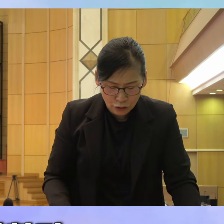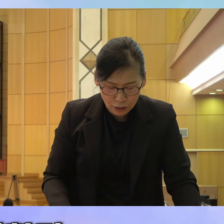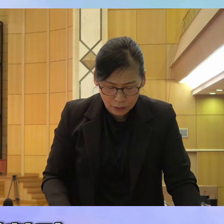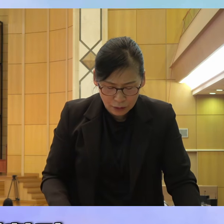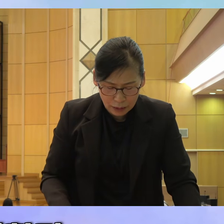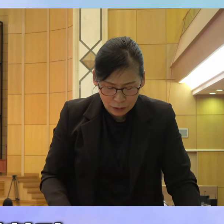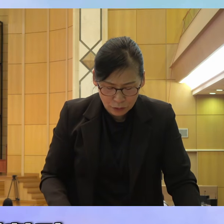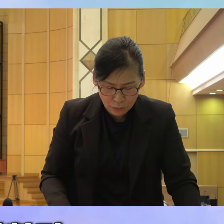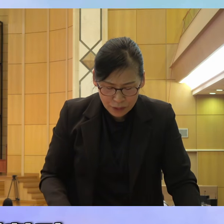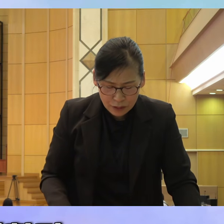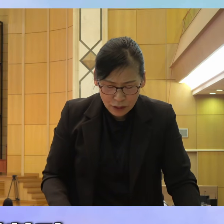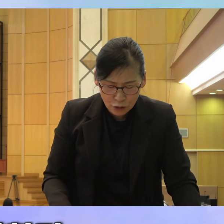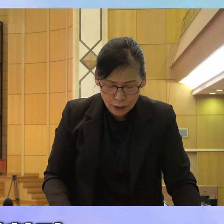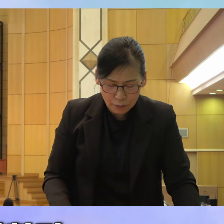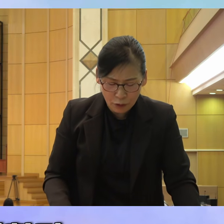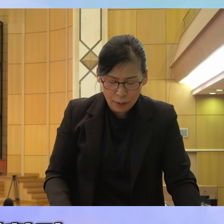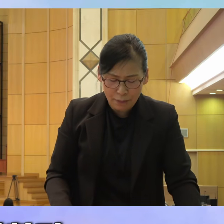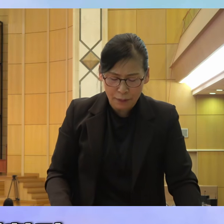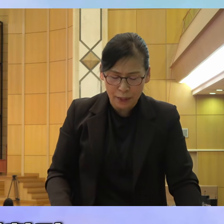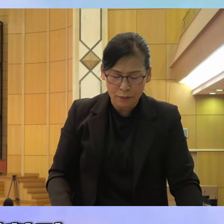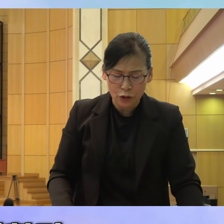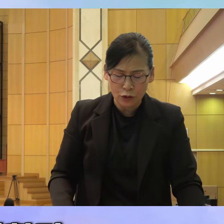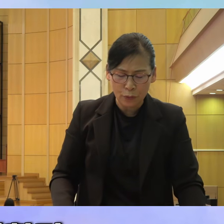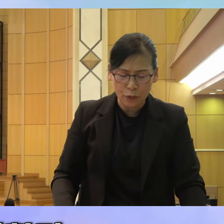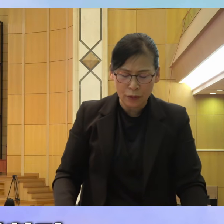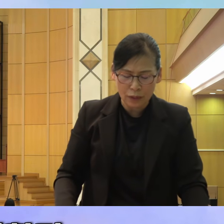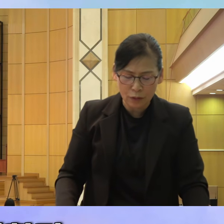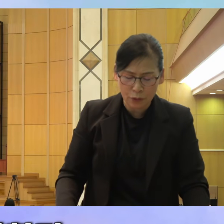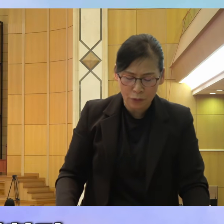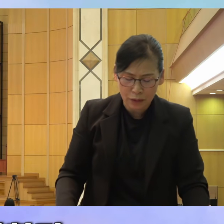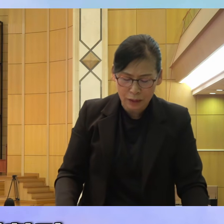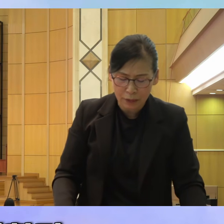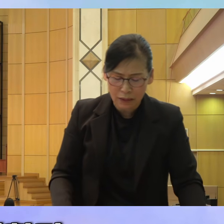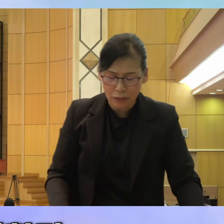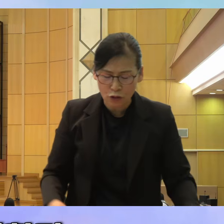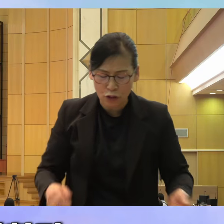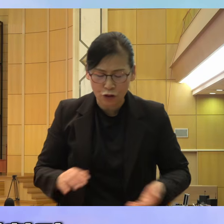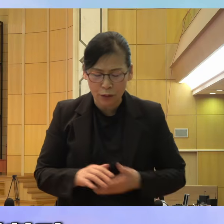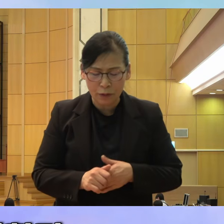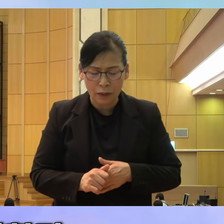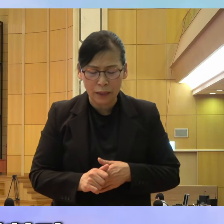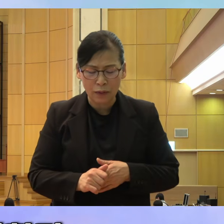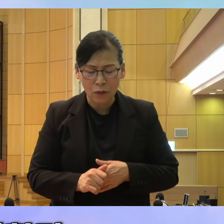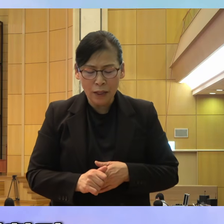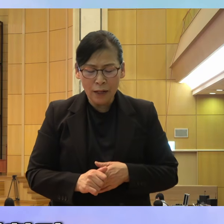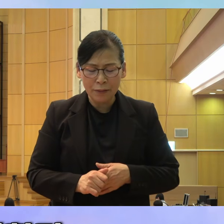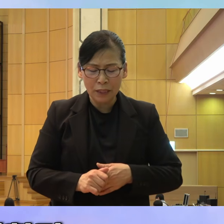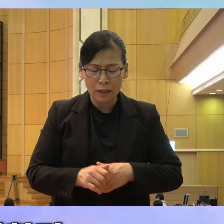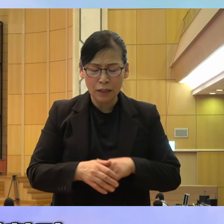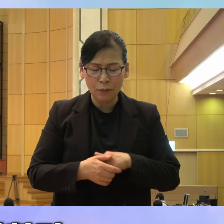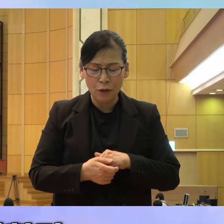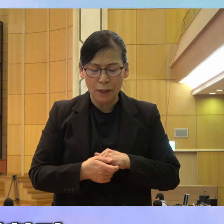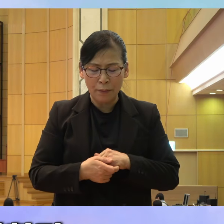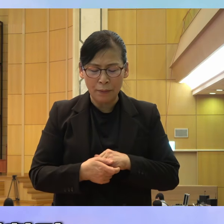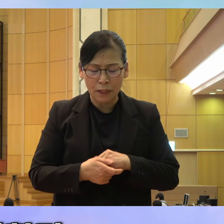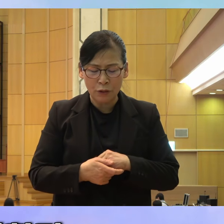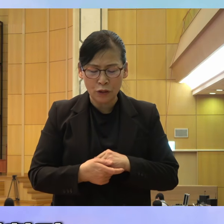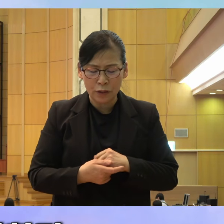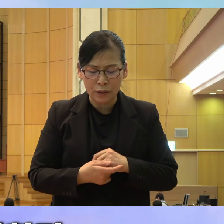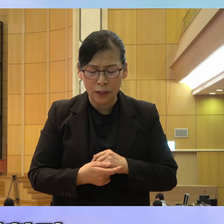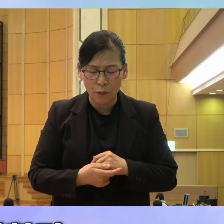조건이 감사의 일들이 생겨나게 하옵소서. 기뻐할 때 기쁜 일들이 생겨나게 하옵소서. 평안할 때 평안의